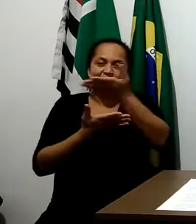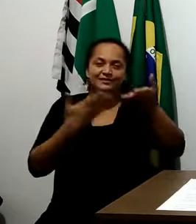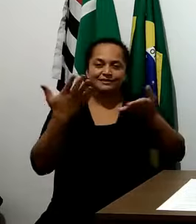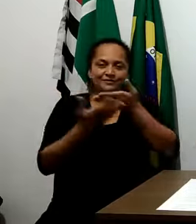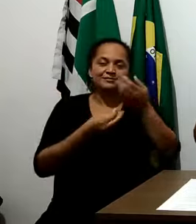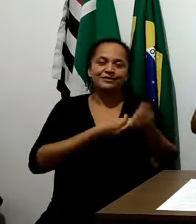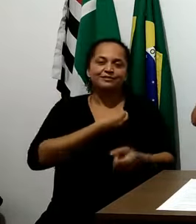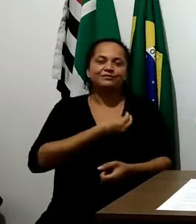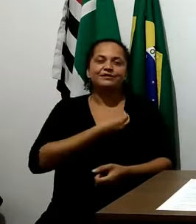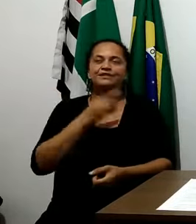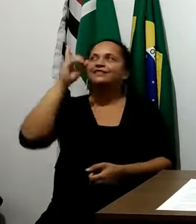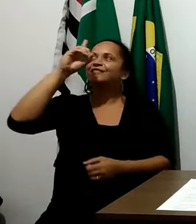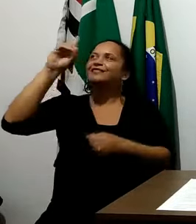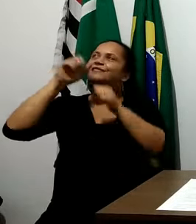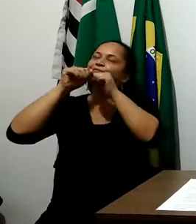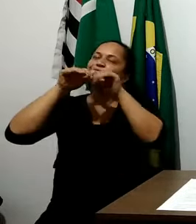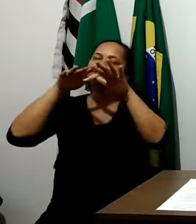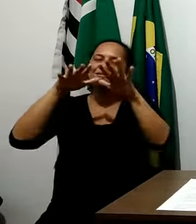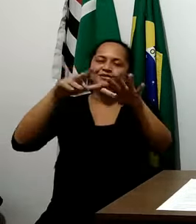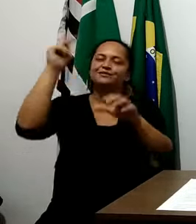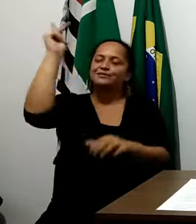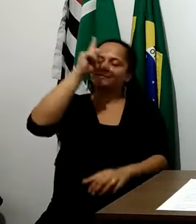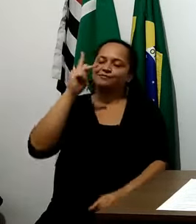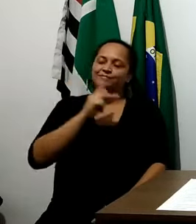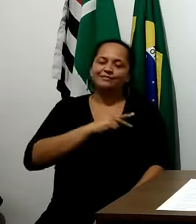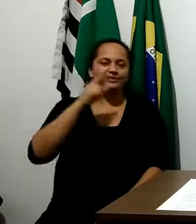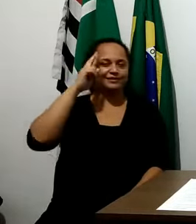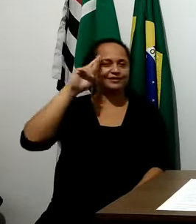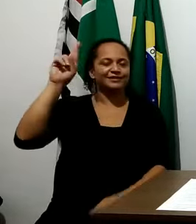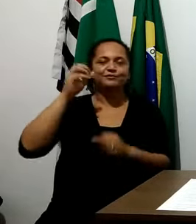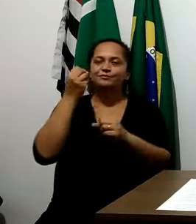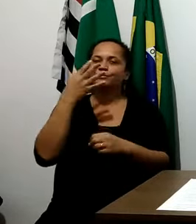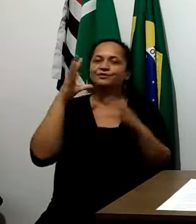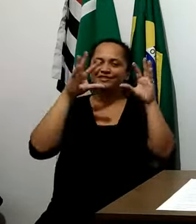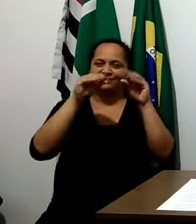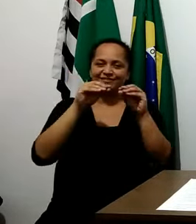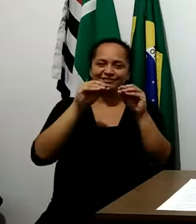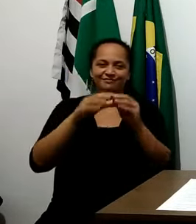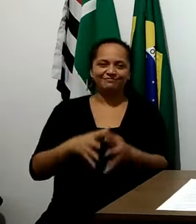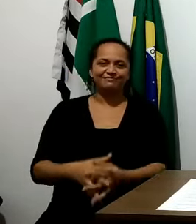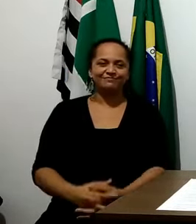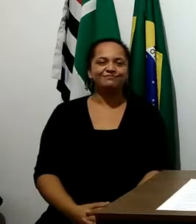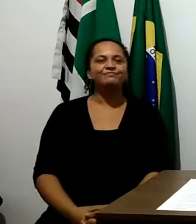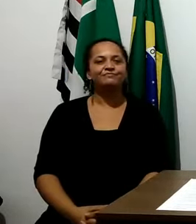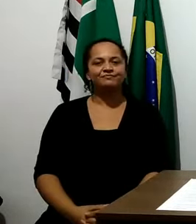Fiquem com Deus, na paz do Senhor, e tenham uma boa noite. Tchau, tchau.